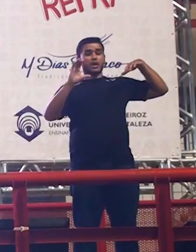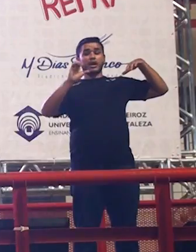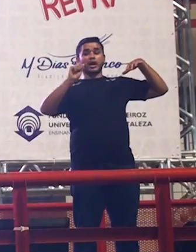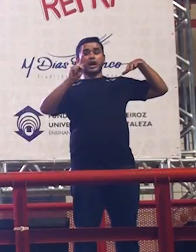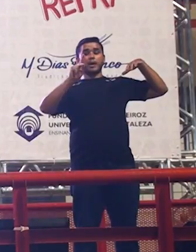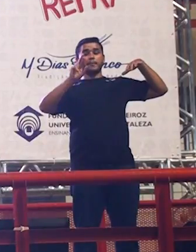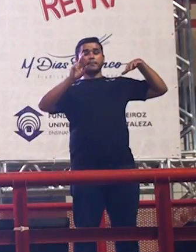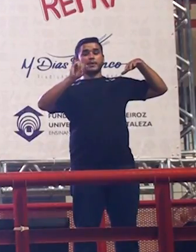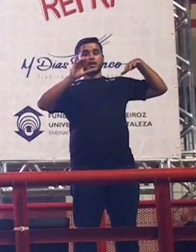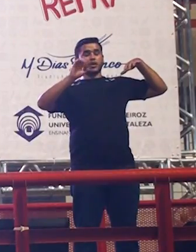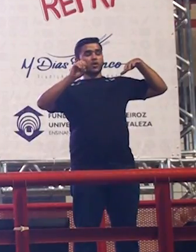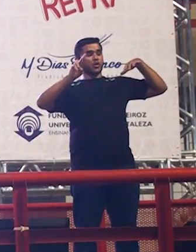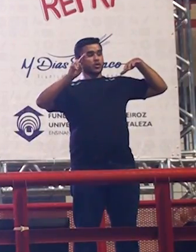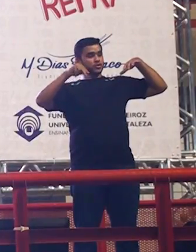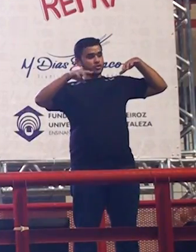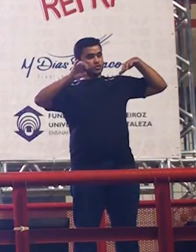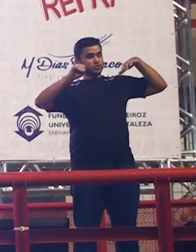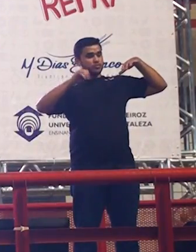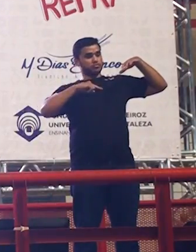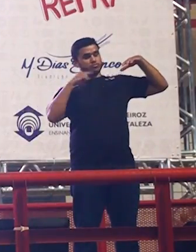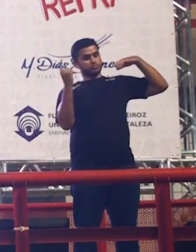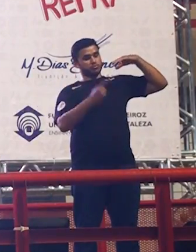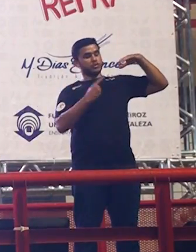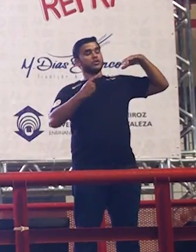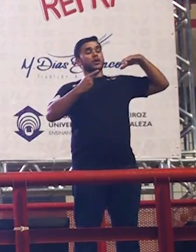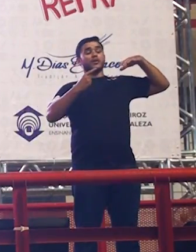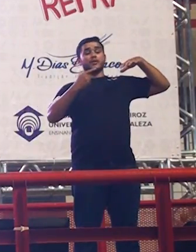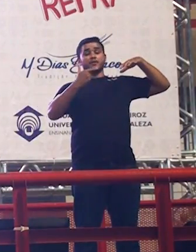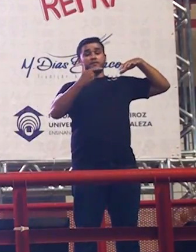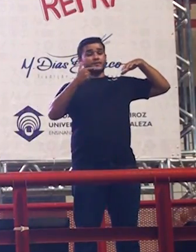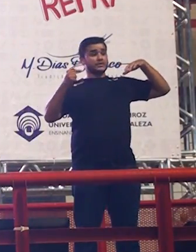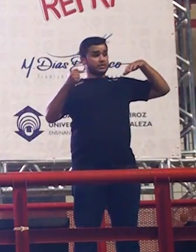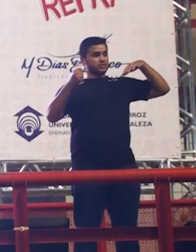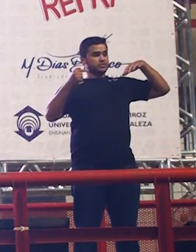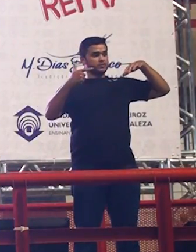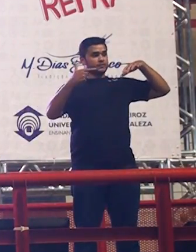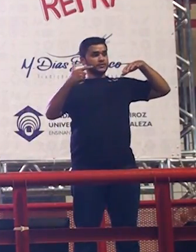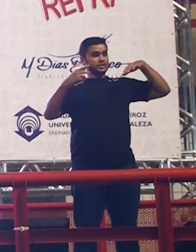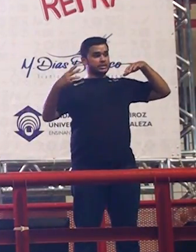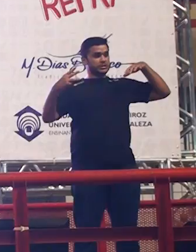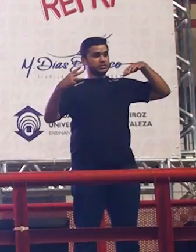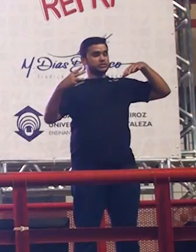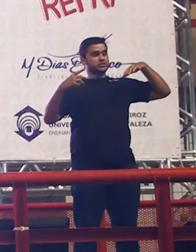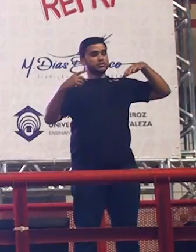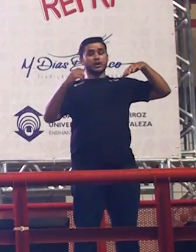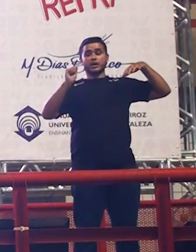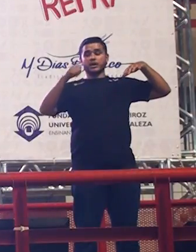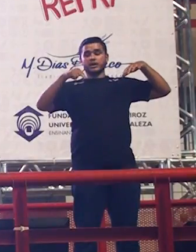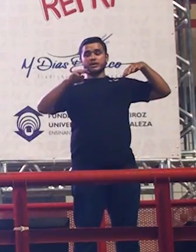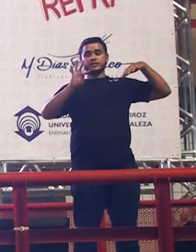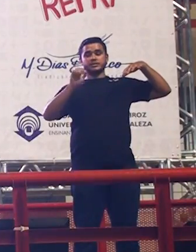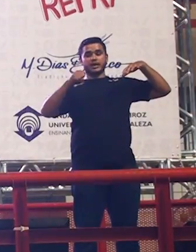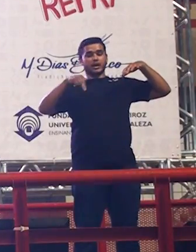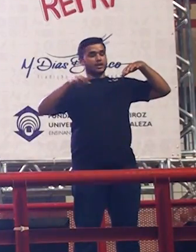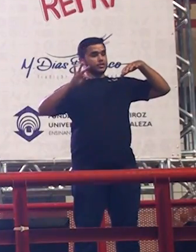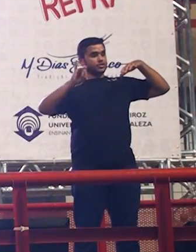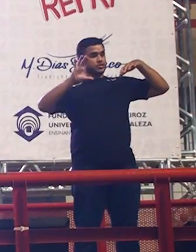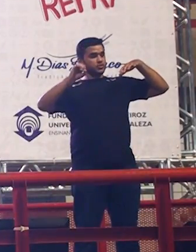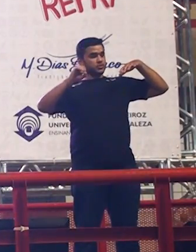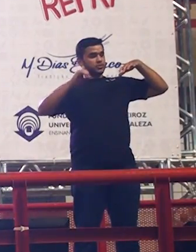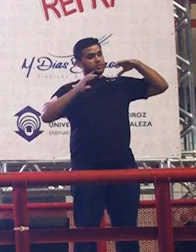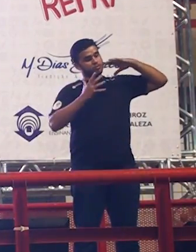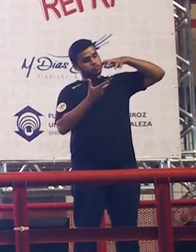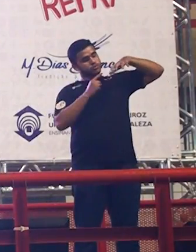Capricórnio. 66 graus e 33 minutos de latitude sul, círculo polar antártico. Esses são